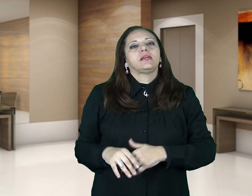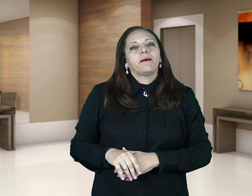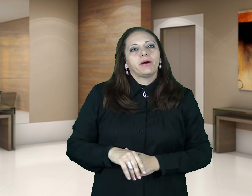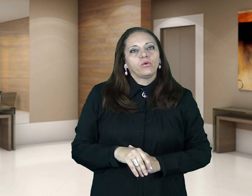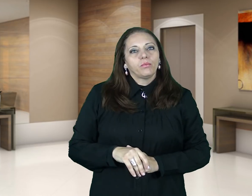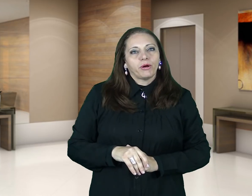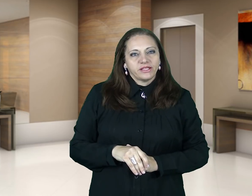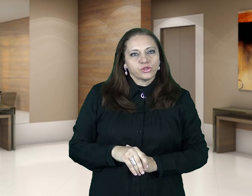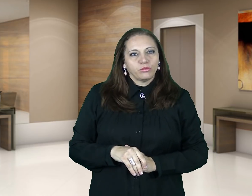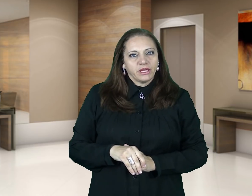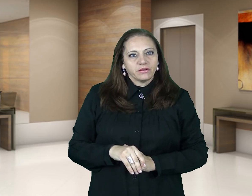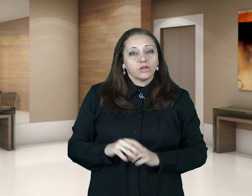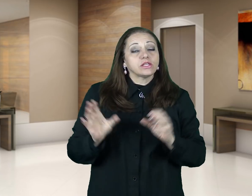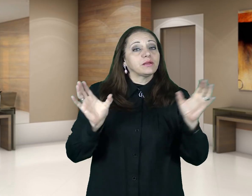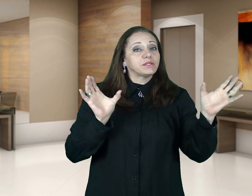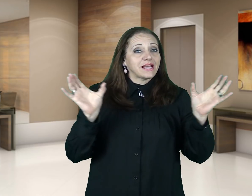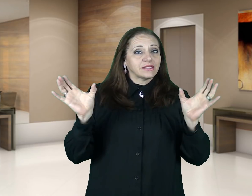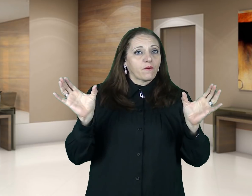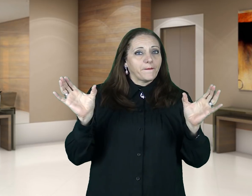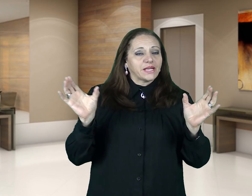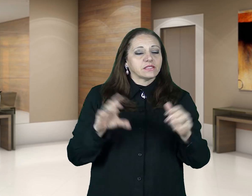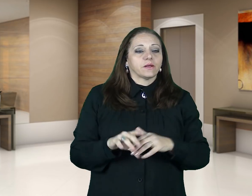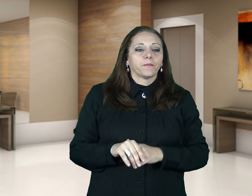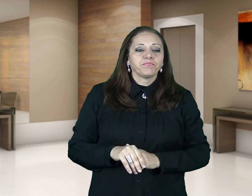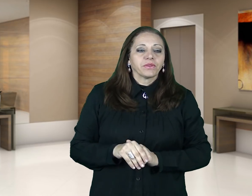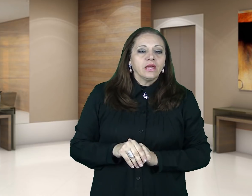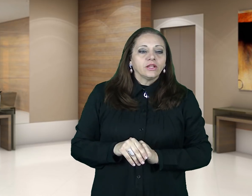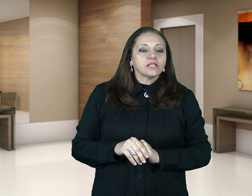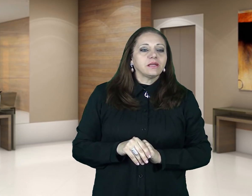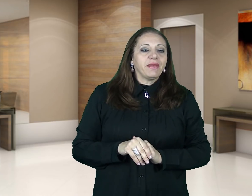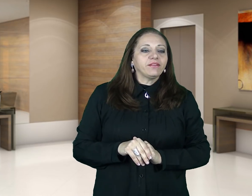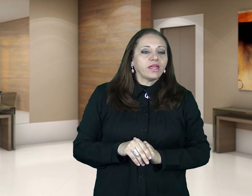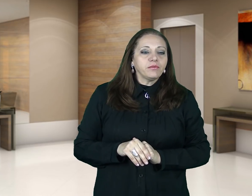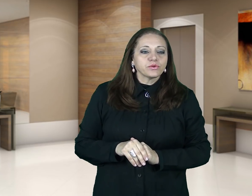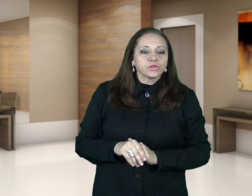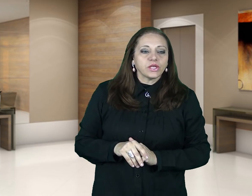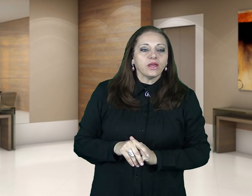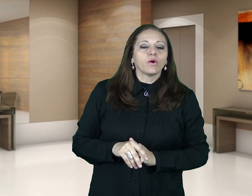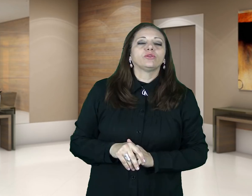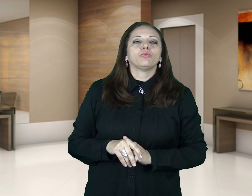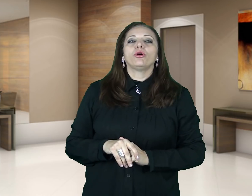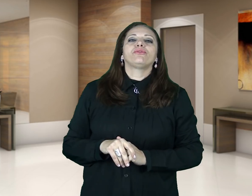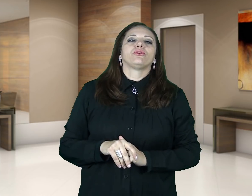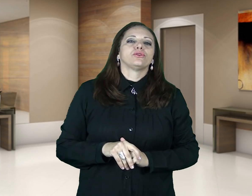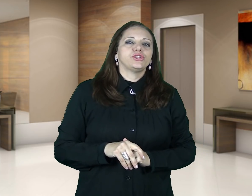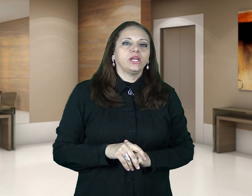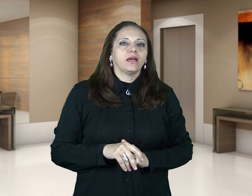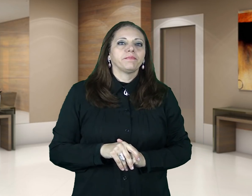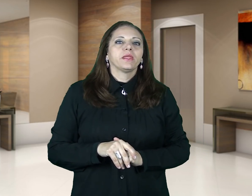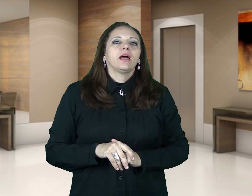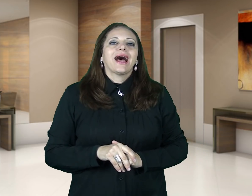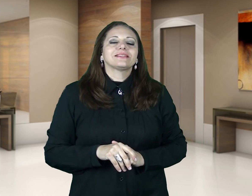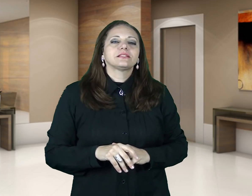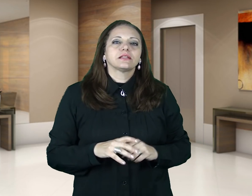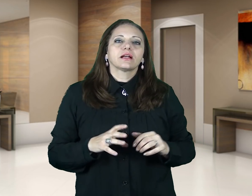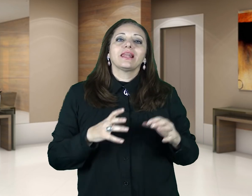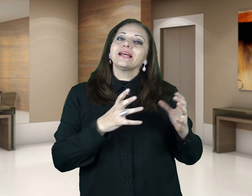a mão pode assumir. Então nós temos essa comparação. Nós também temos, enquanto morfologia, as